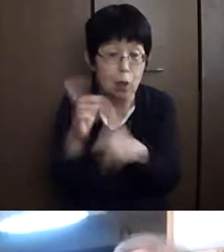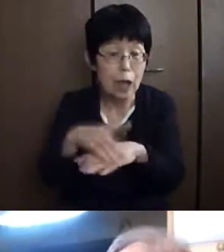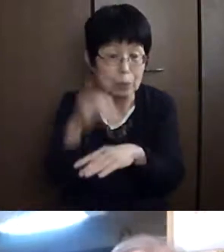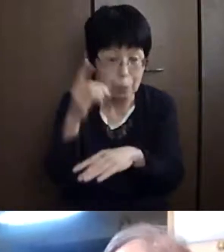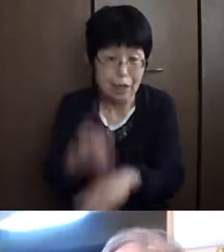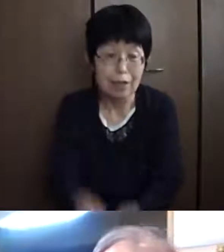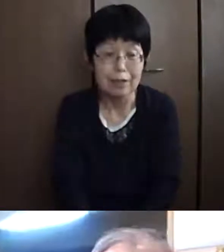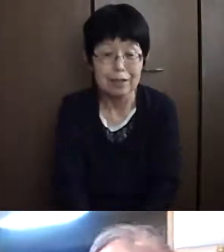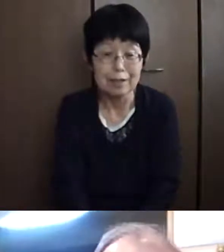だろう。